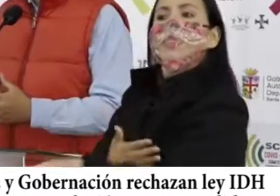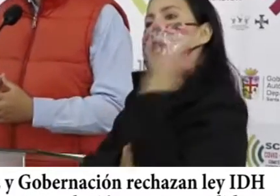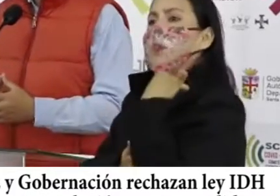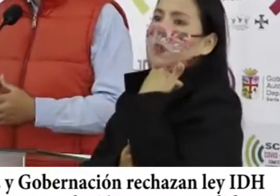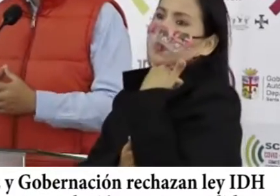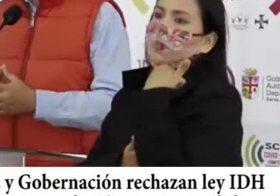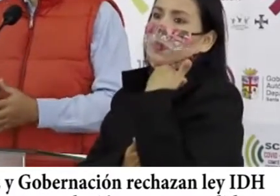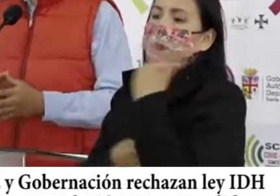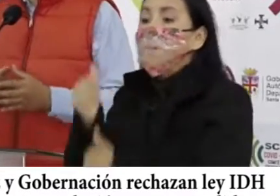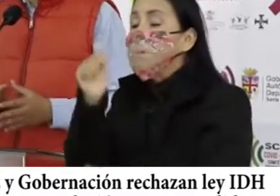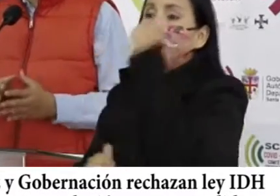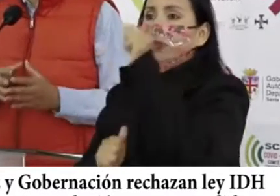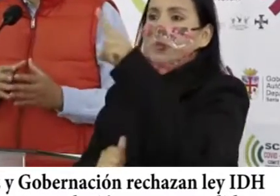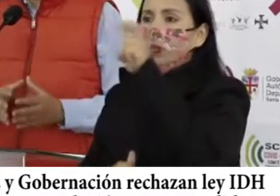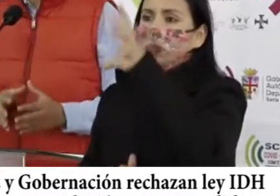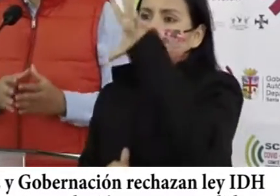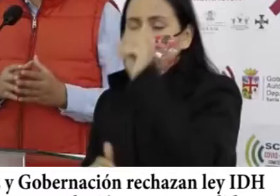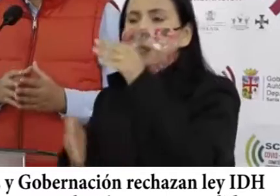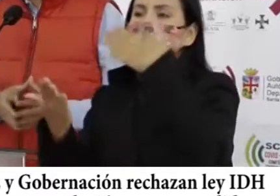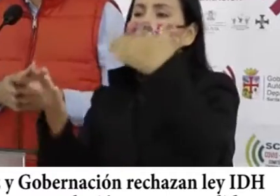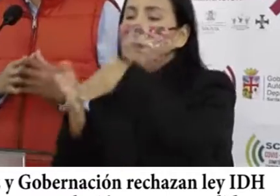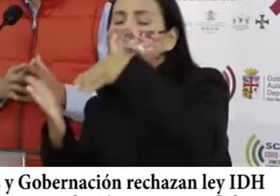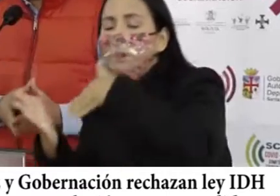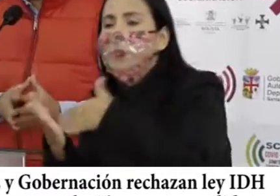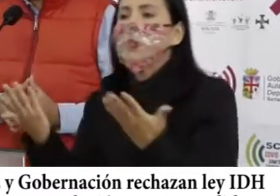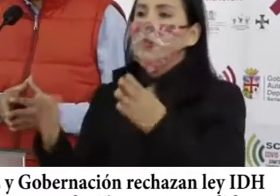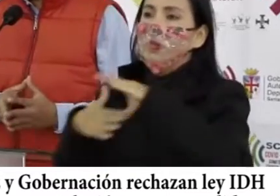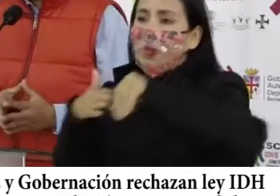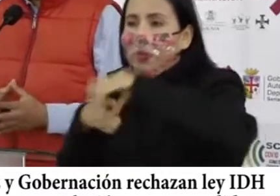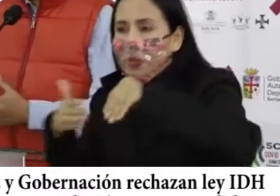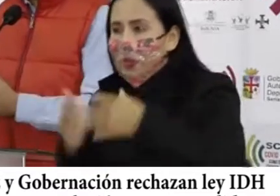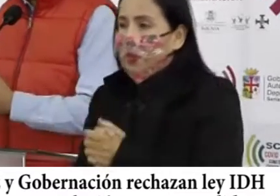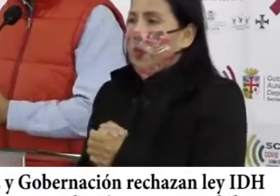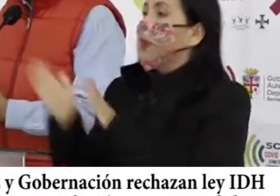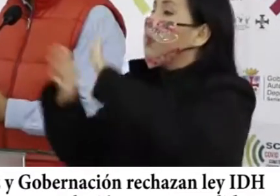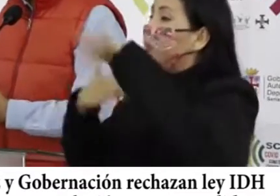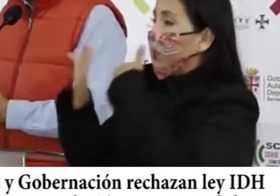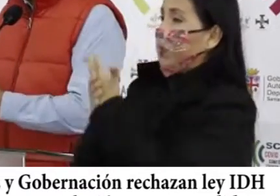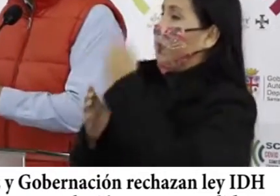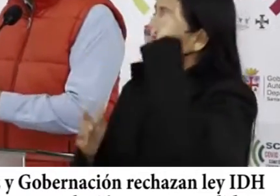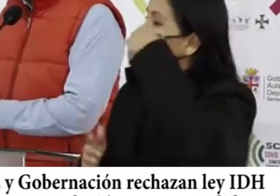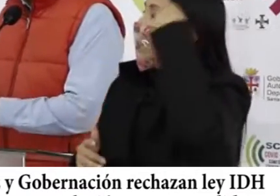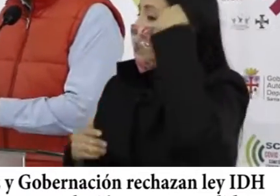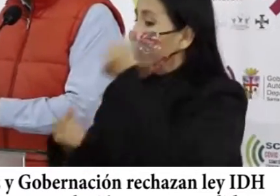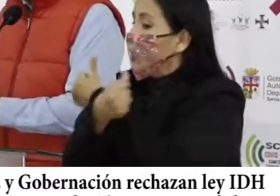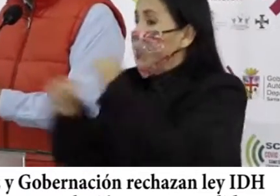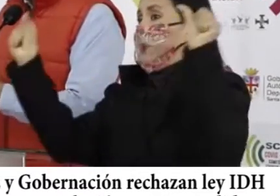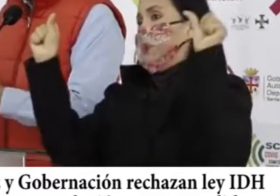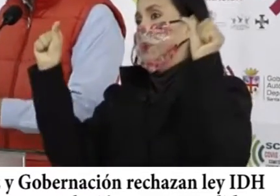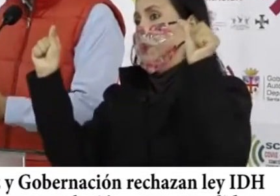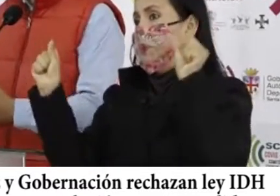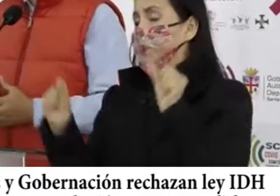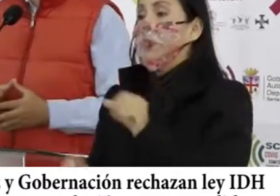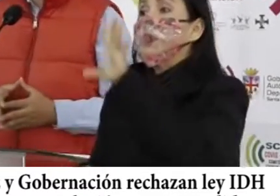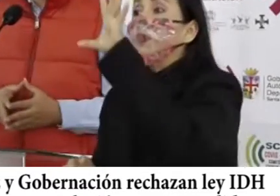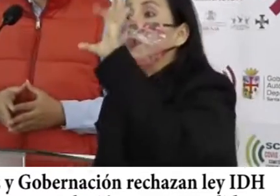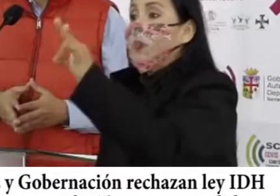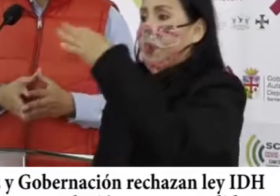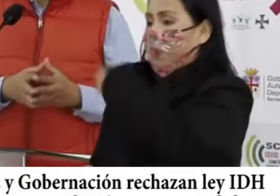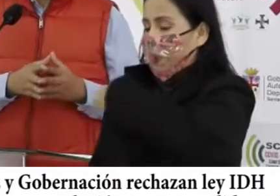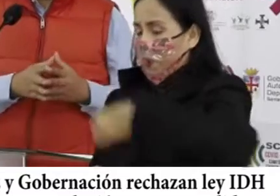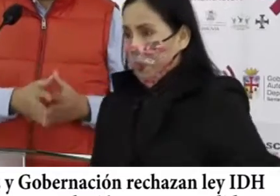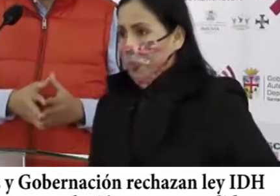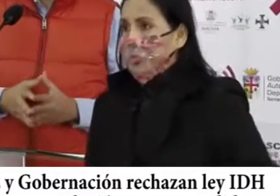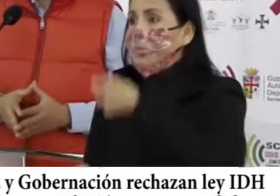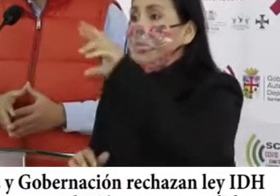devolver más de 250 millones de dólares a los gobiernos autonómicos, 9